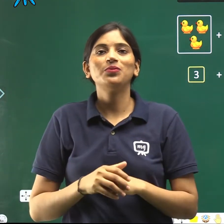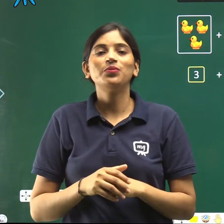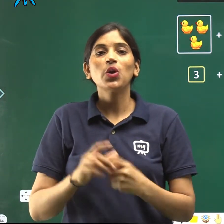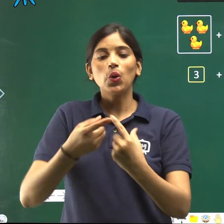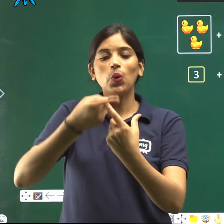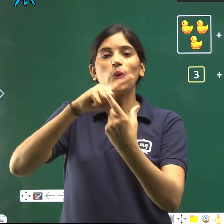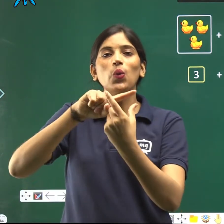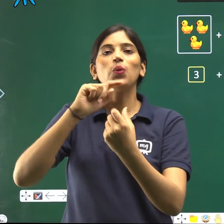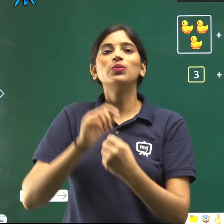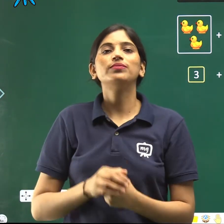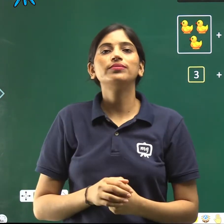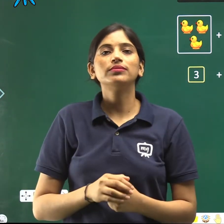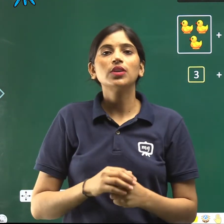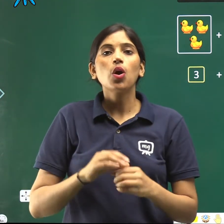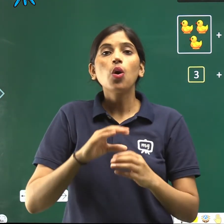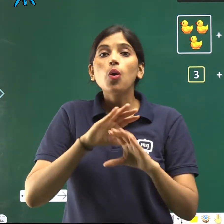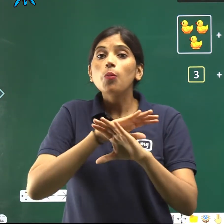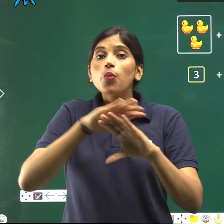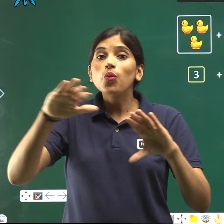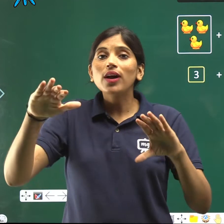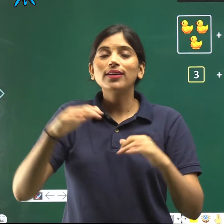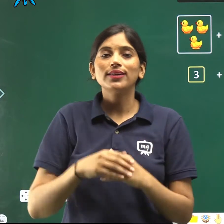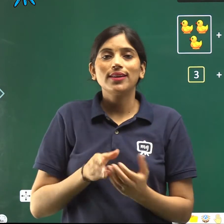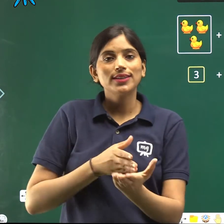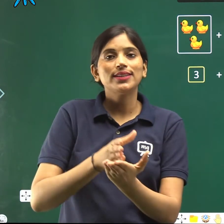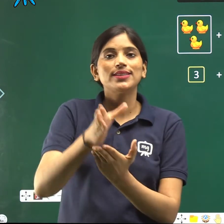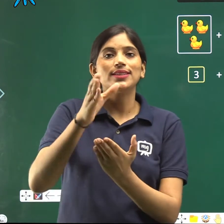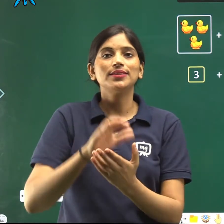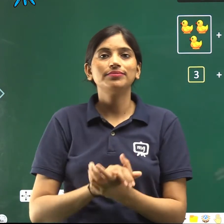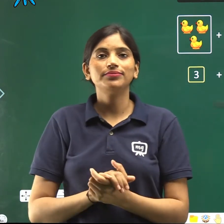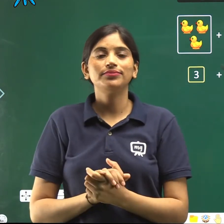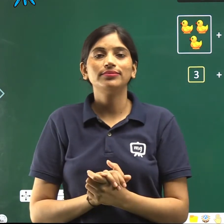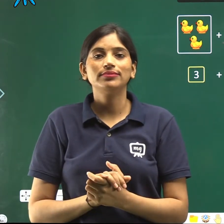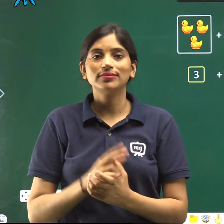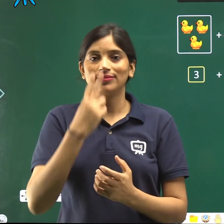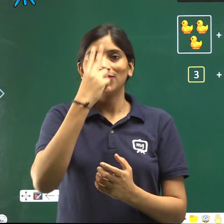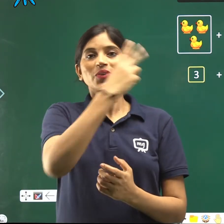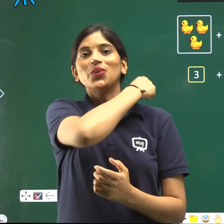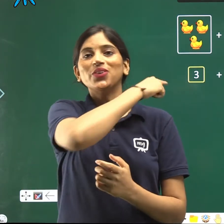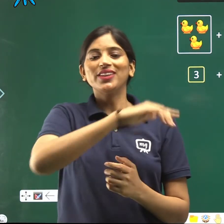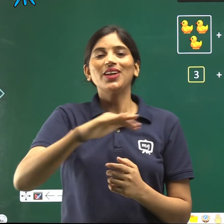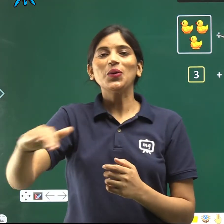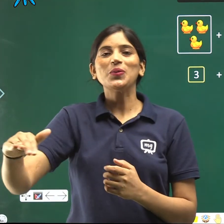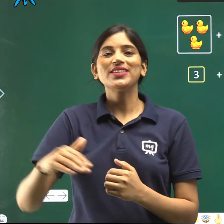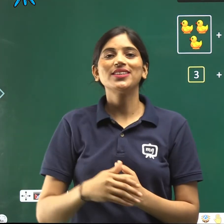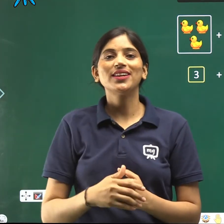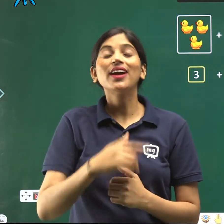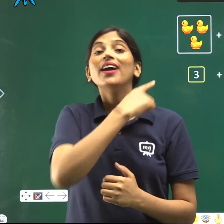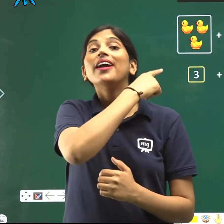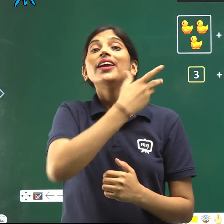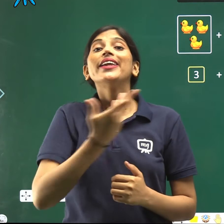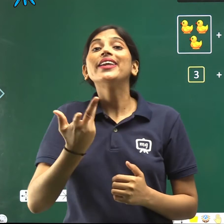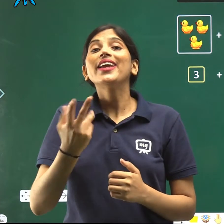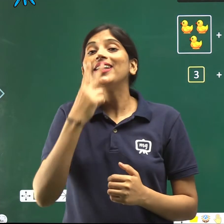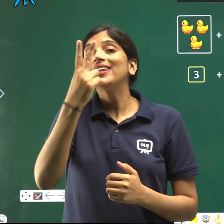को पूरा कीजिए। देखो बच्चों, ये क्या दिख